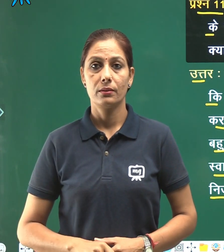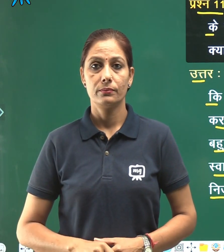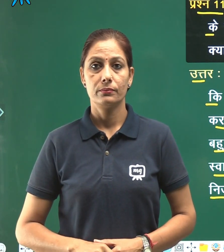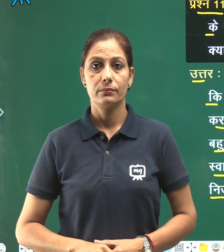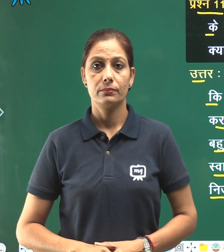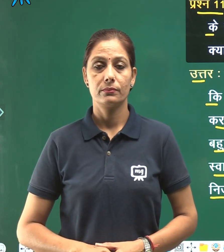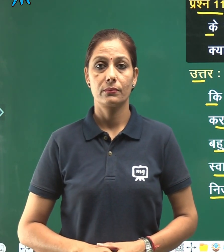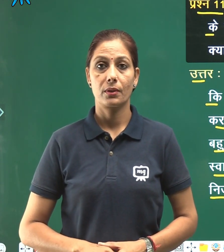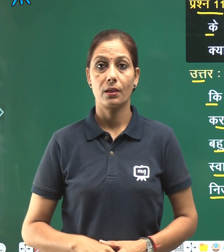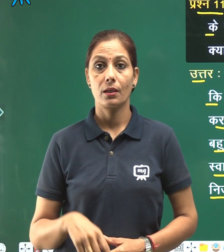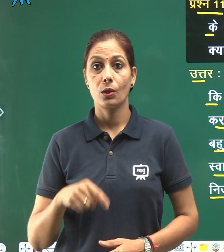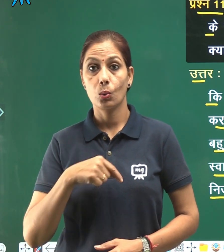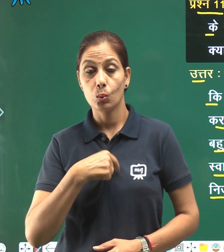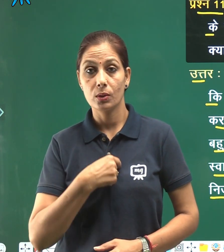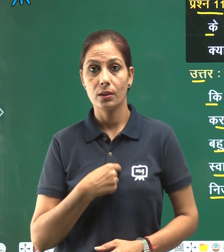निजी सुख के लिए